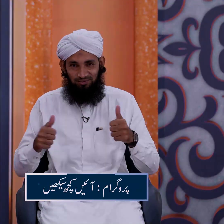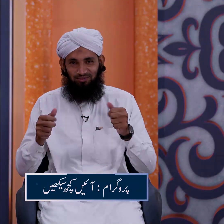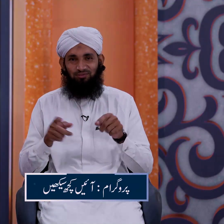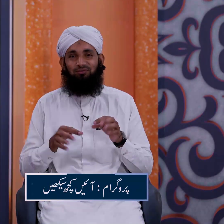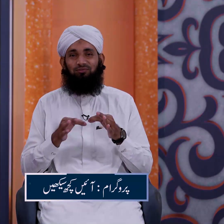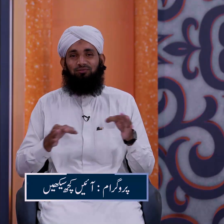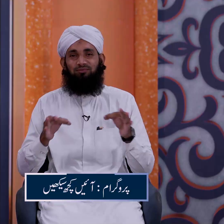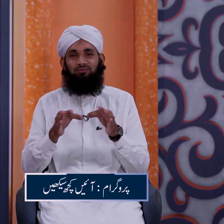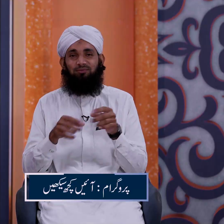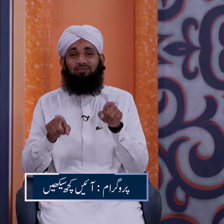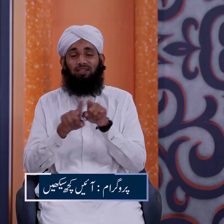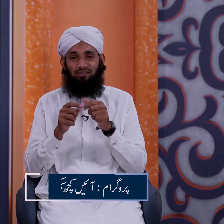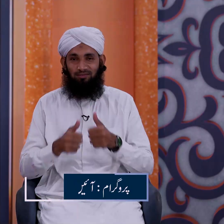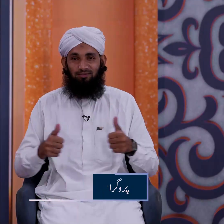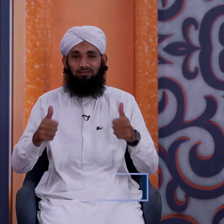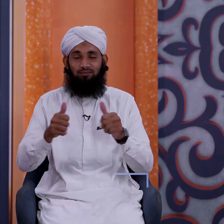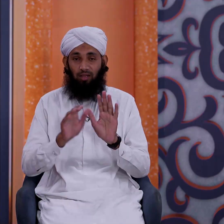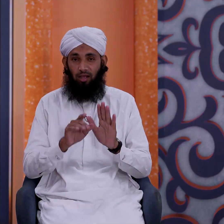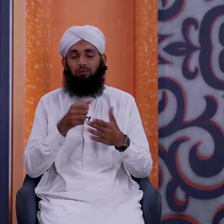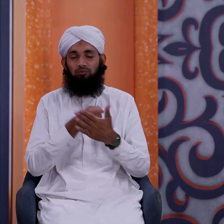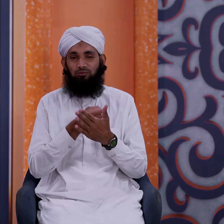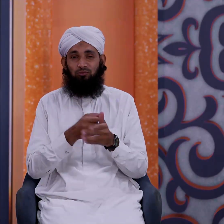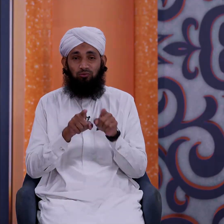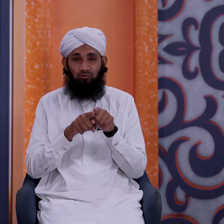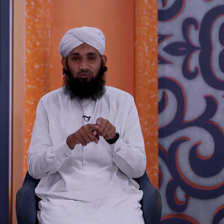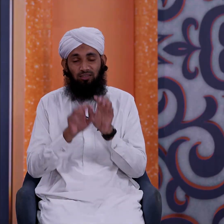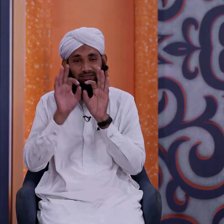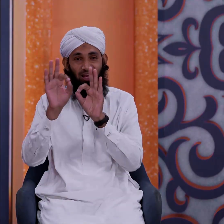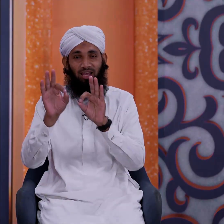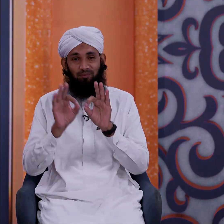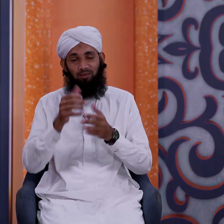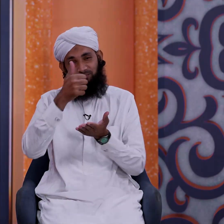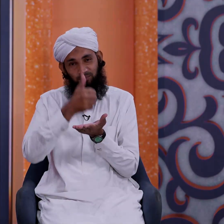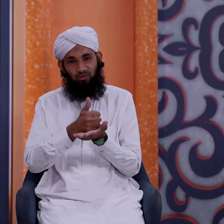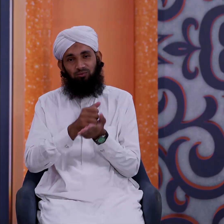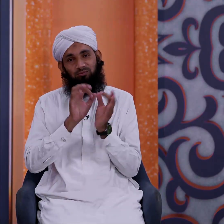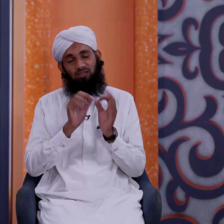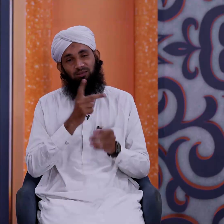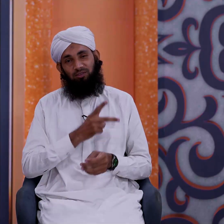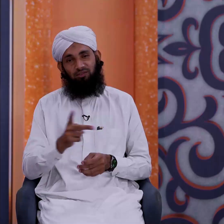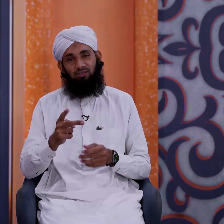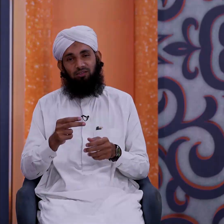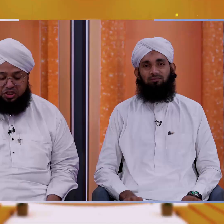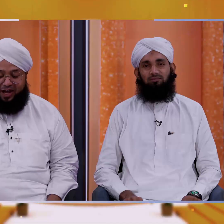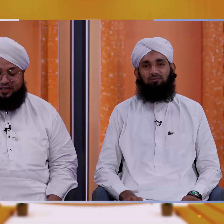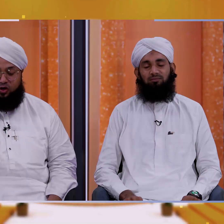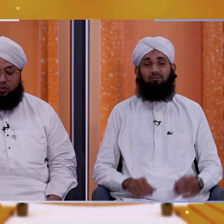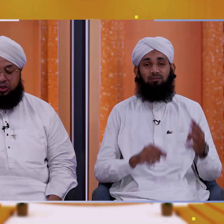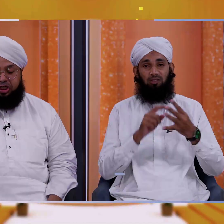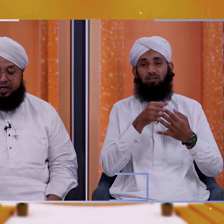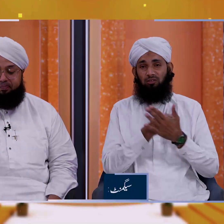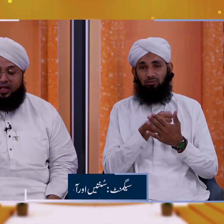ساتھ بیٹھتے ہیں, تو ہمیں کون سا طریقہ اپنانا چاہیے, ہمیں کس طرح سے بیٹھنا چاہیے, آج ہم اس کو سنتے ہیں. 4